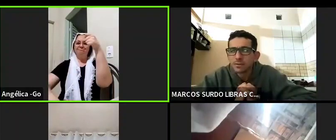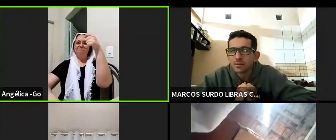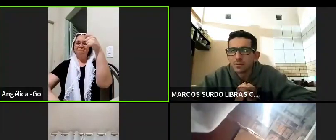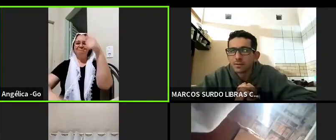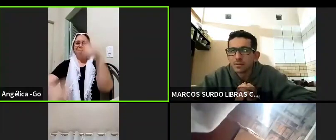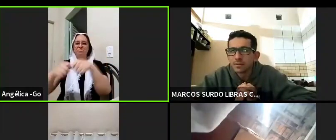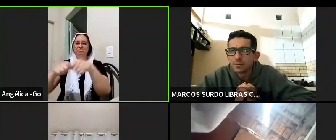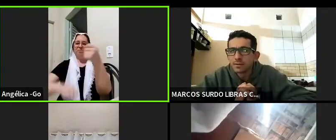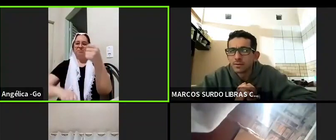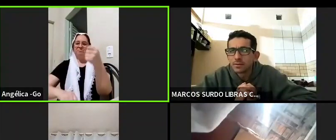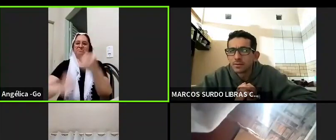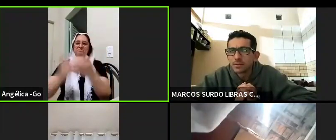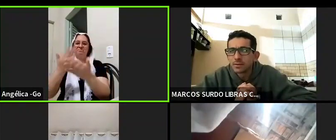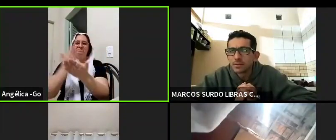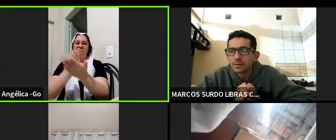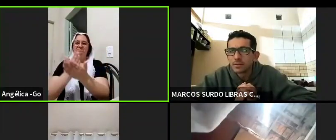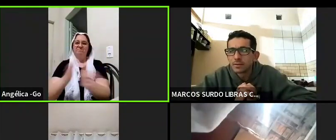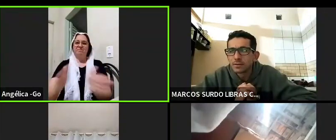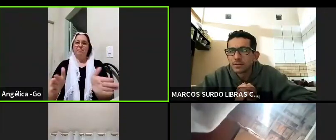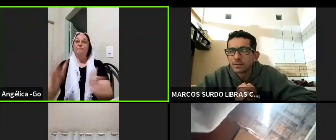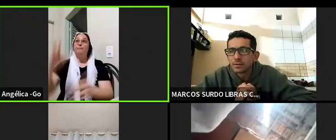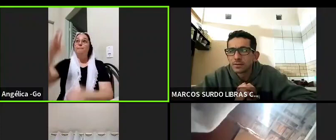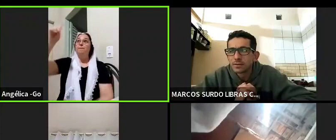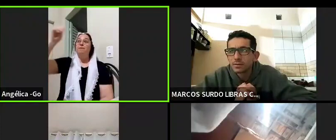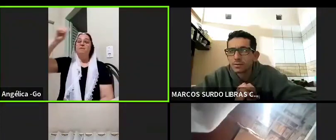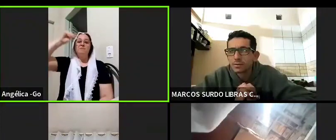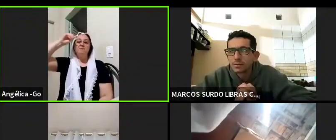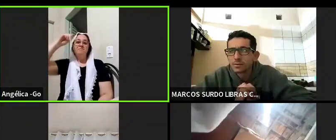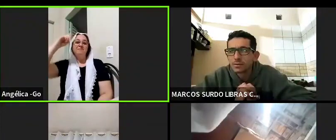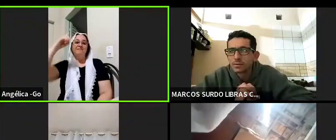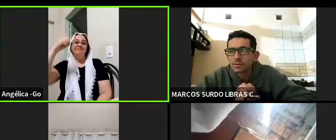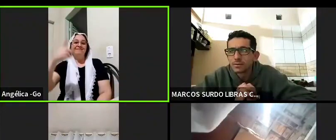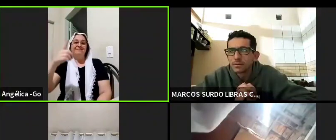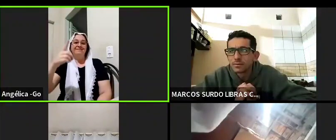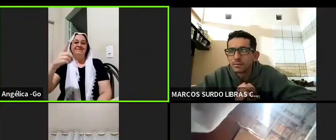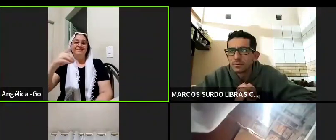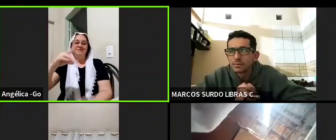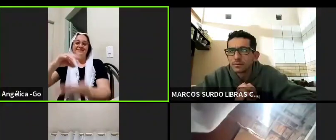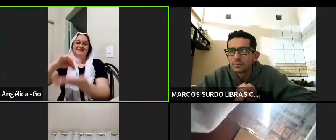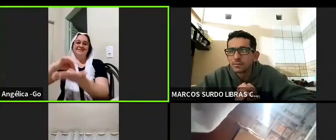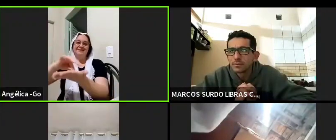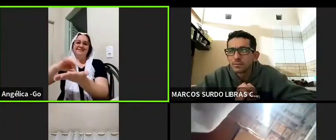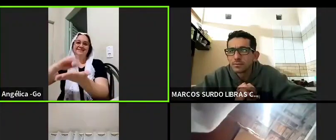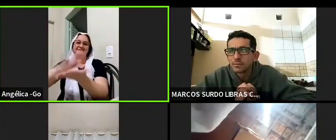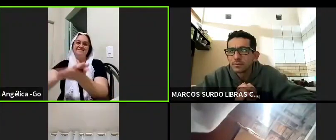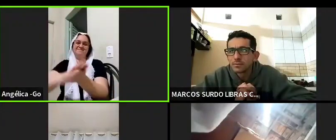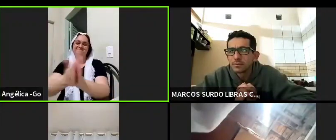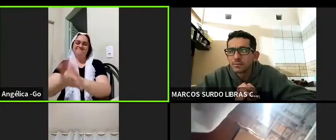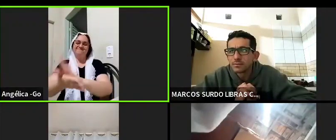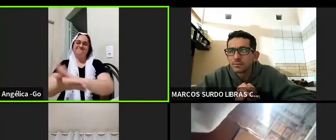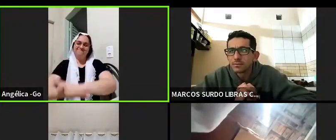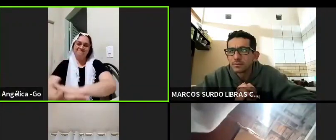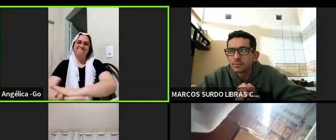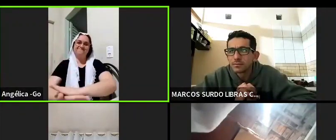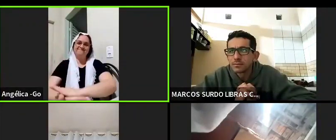Deus. Hoje, a imagem falsa que ele criou de você, aleluia, será